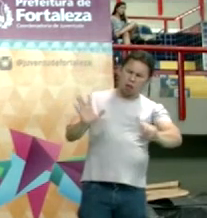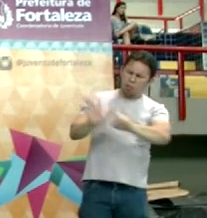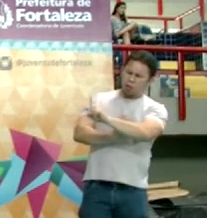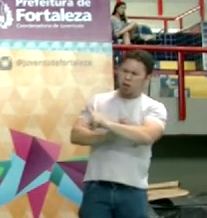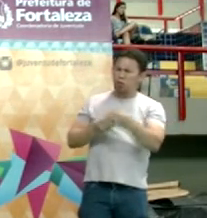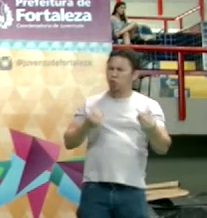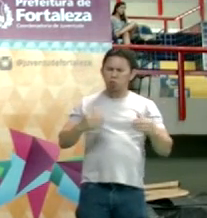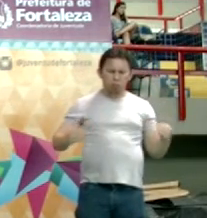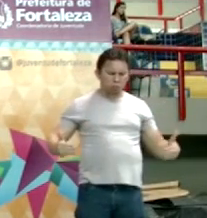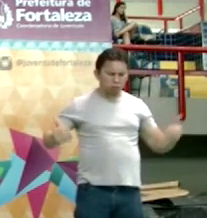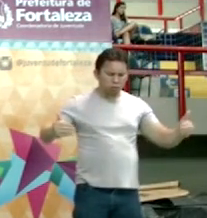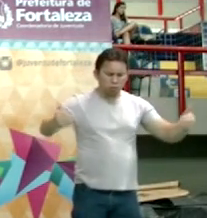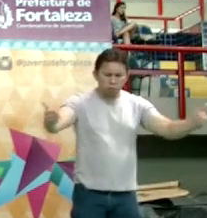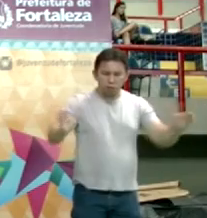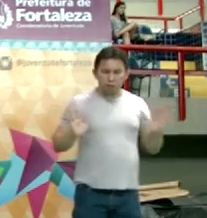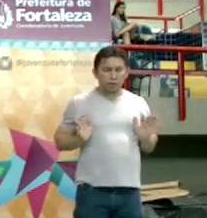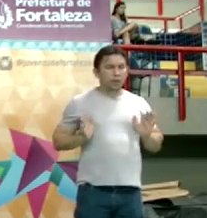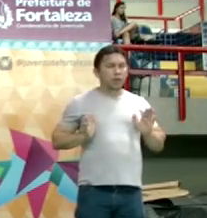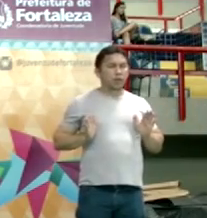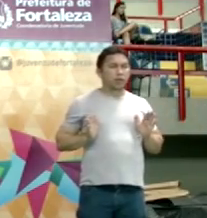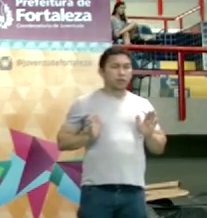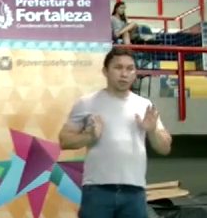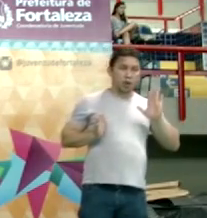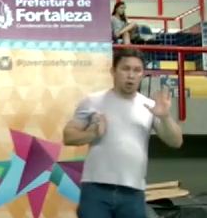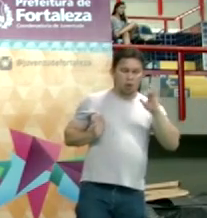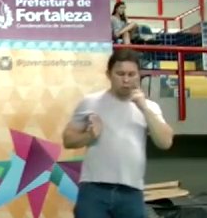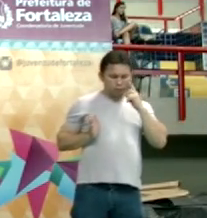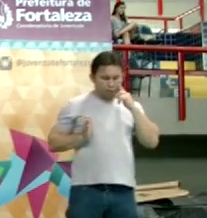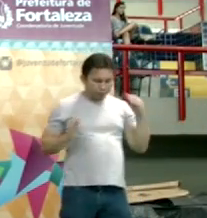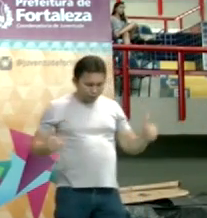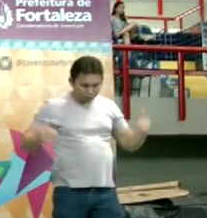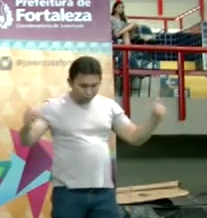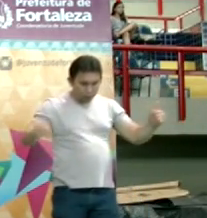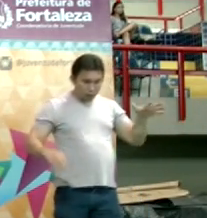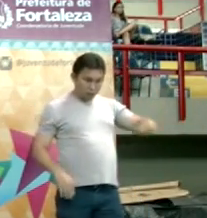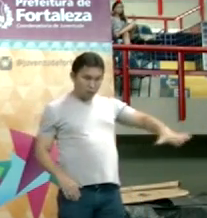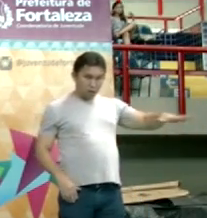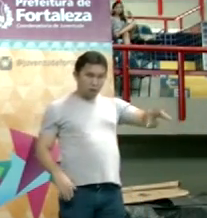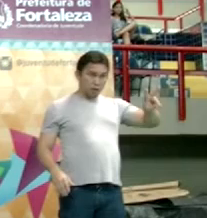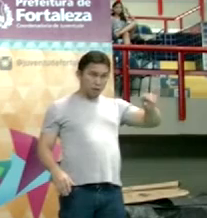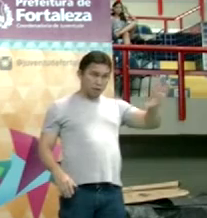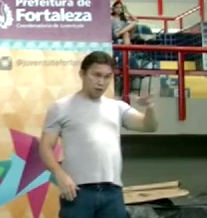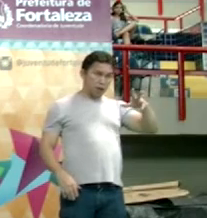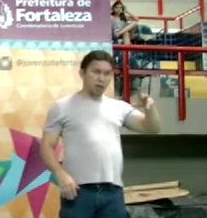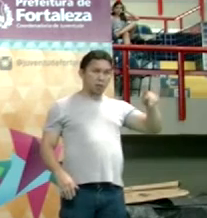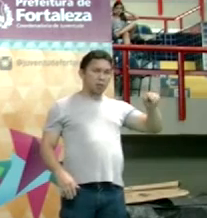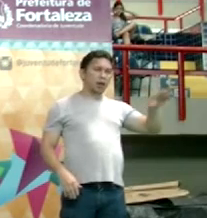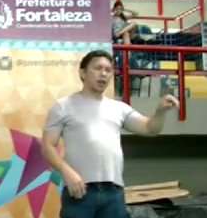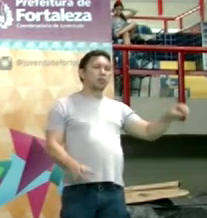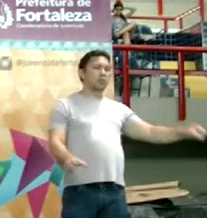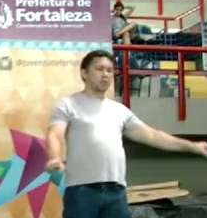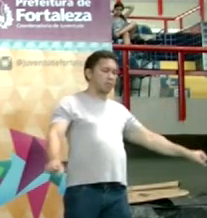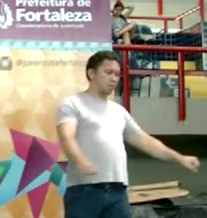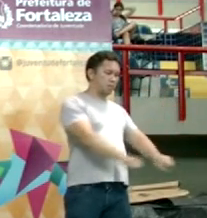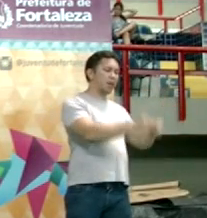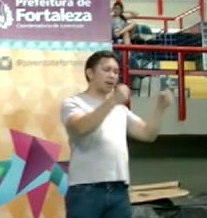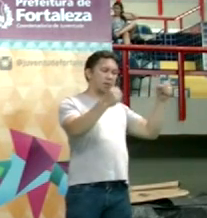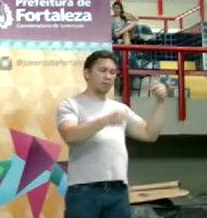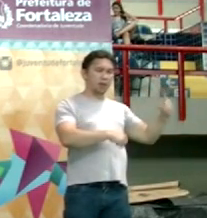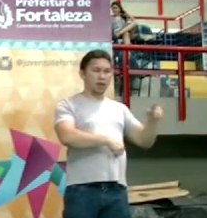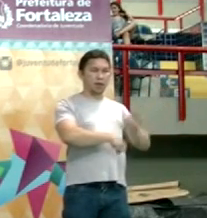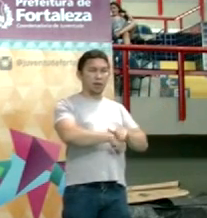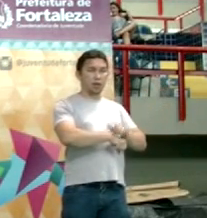desse negócio, pessoal, a tendência é o seguinte: o Vale do Paraíba tem tendência de quebrar. Sabe por